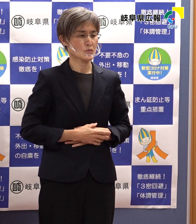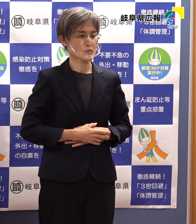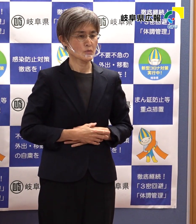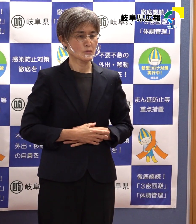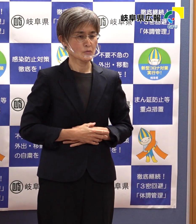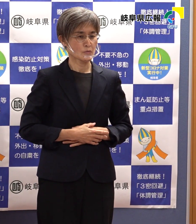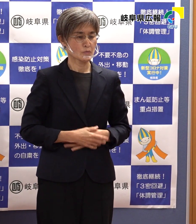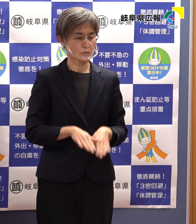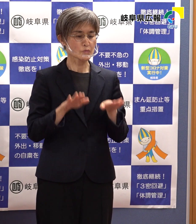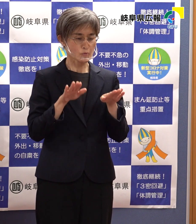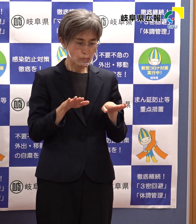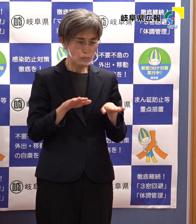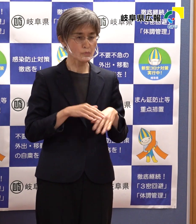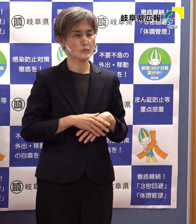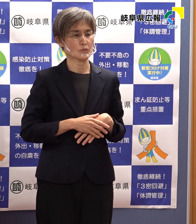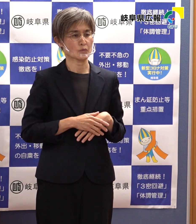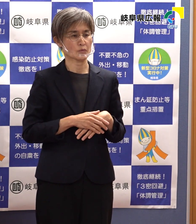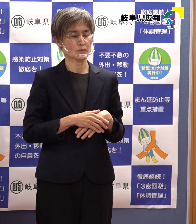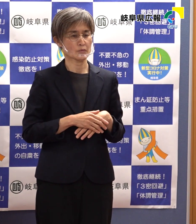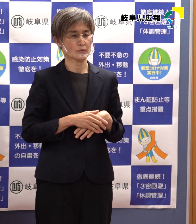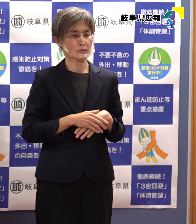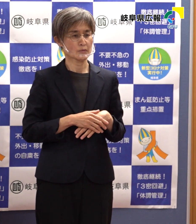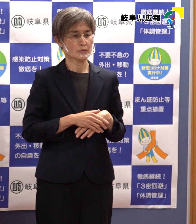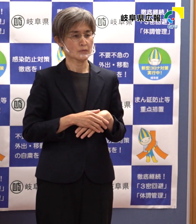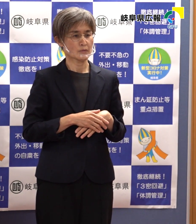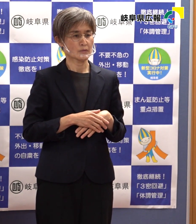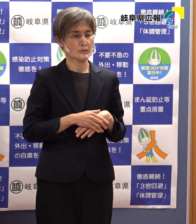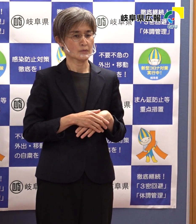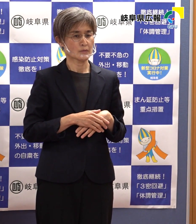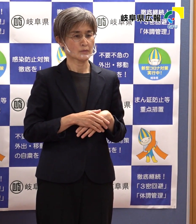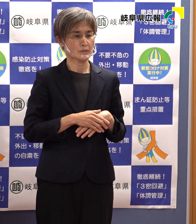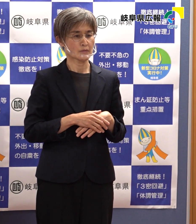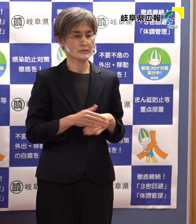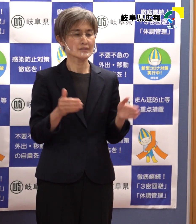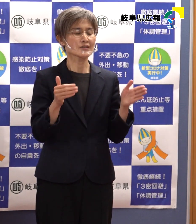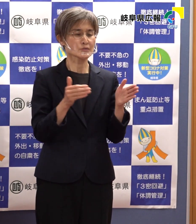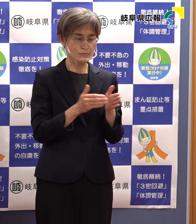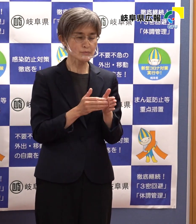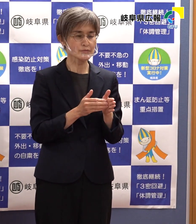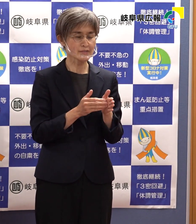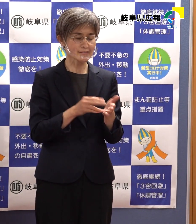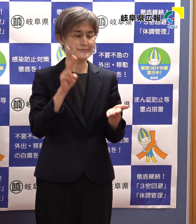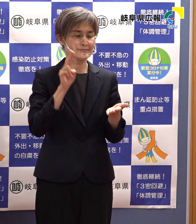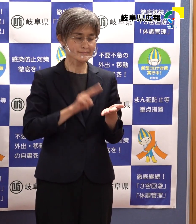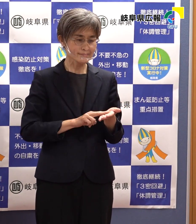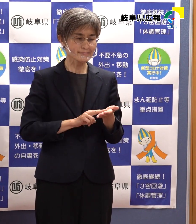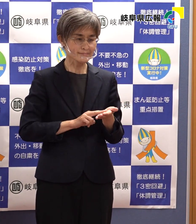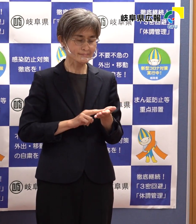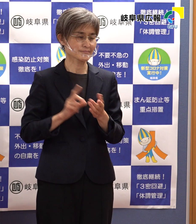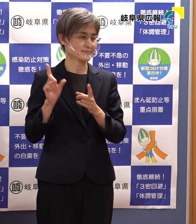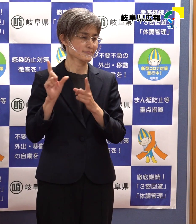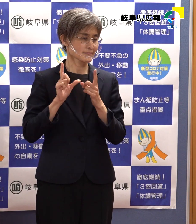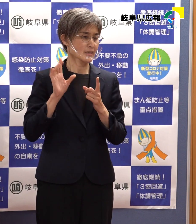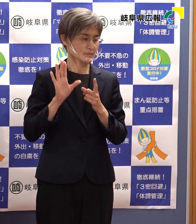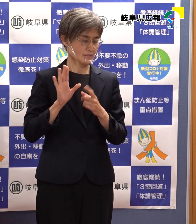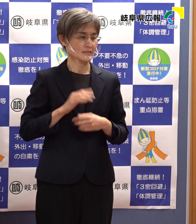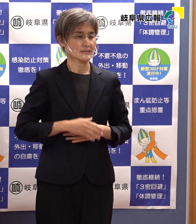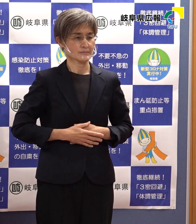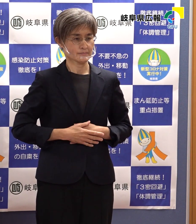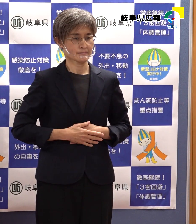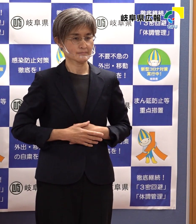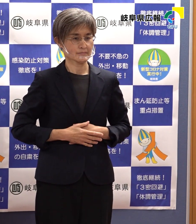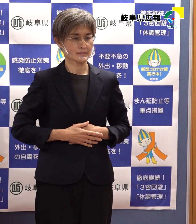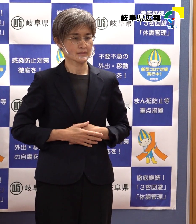れですね、最終的に、出すよという話はありましたけども、そこに至るまでに、岐阜県